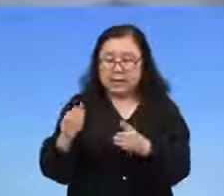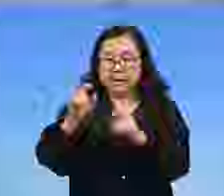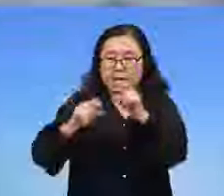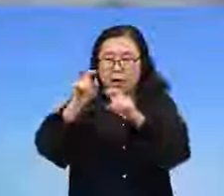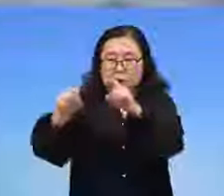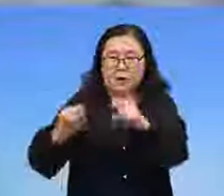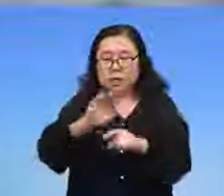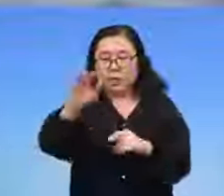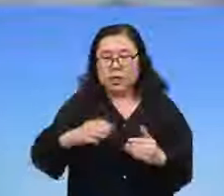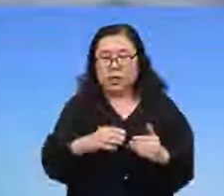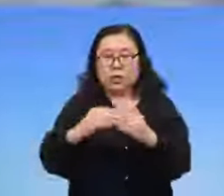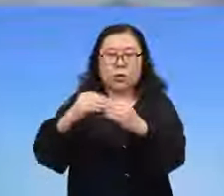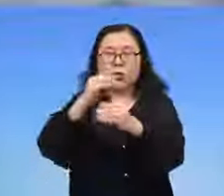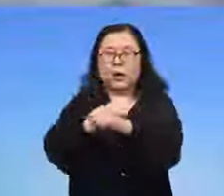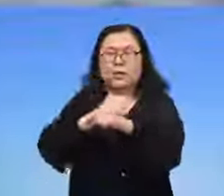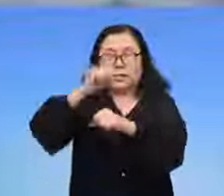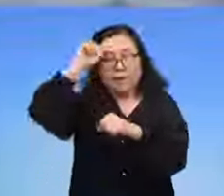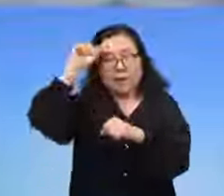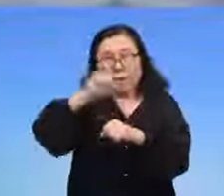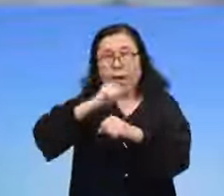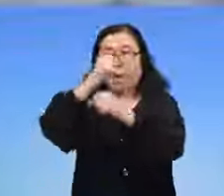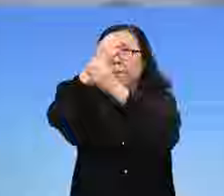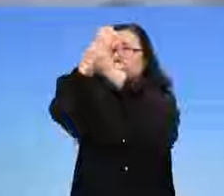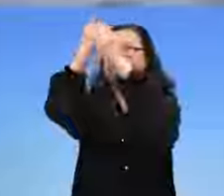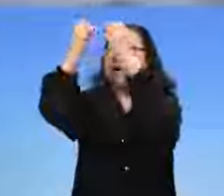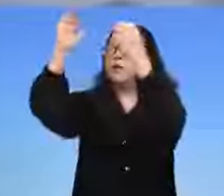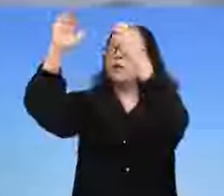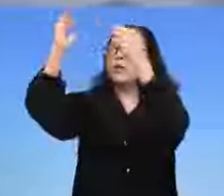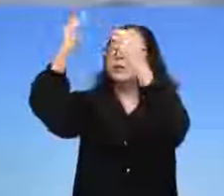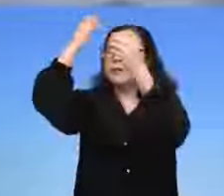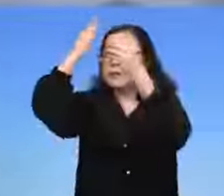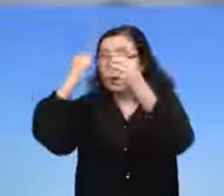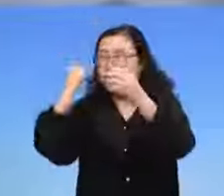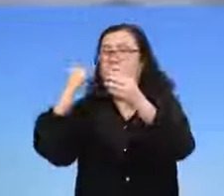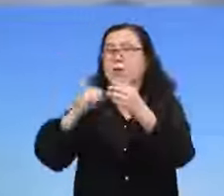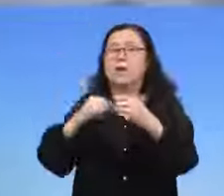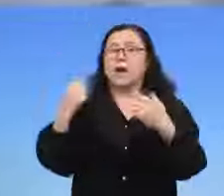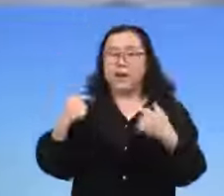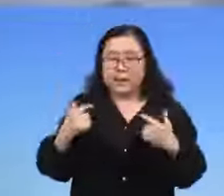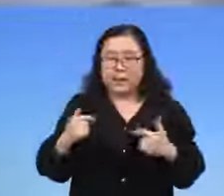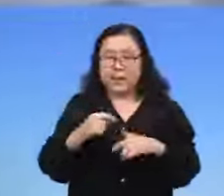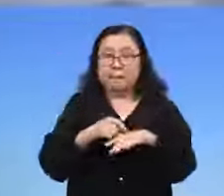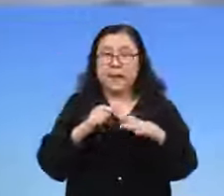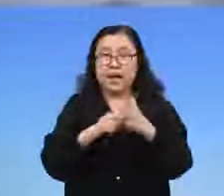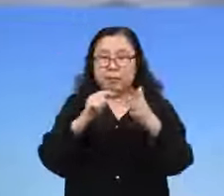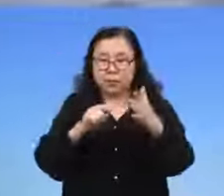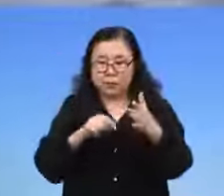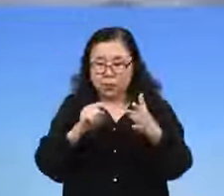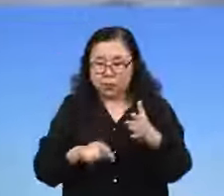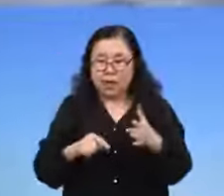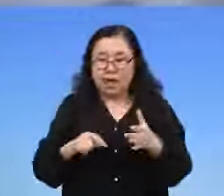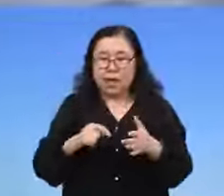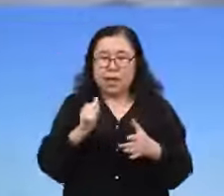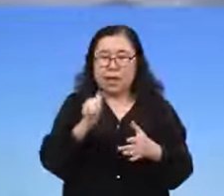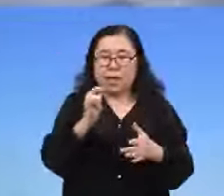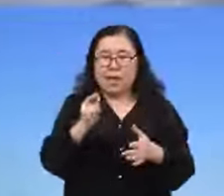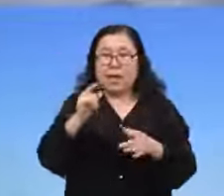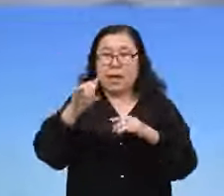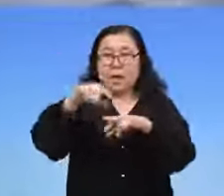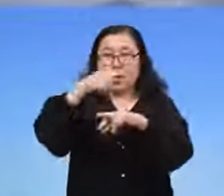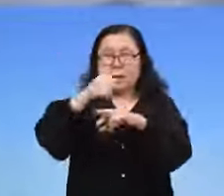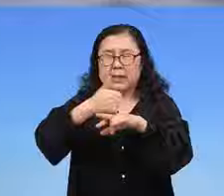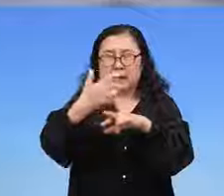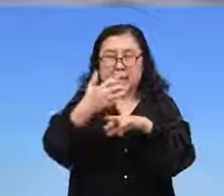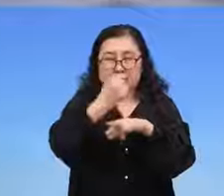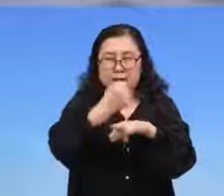새벽별이 되신다는 것, 이 사실을 기억하고 우리는 늘 내 마음에 그 헤롯이 가졌던 탐욕,